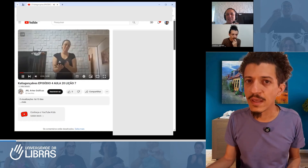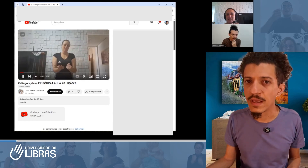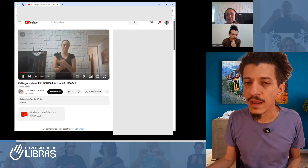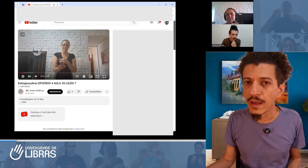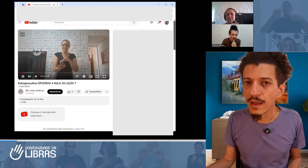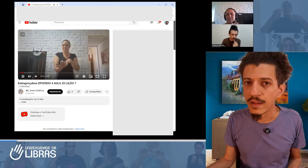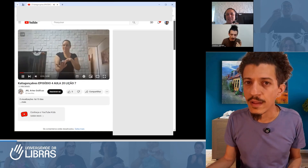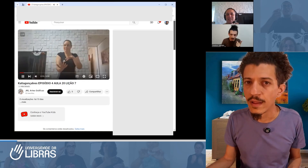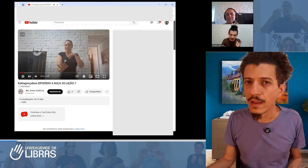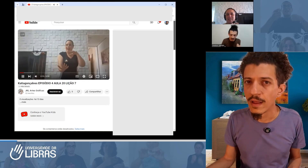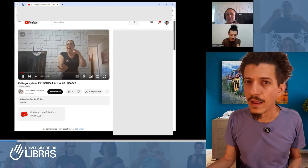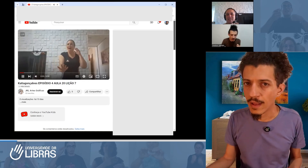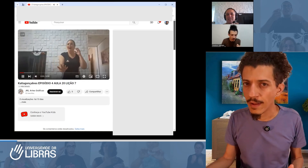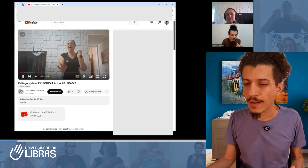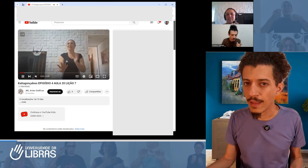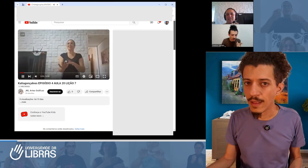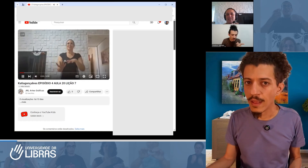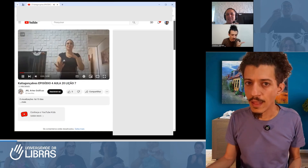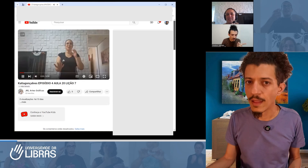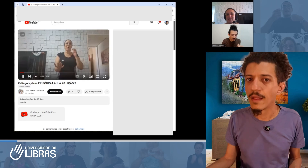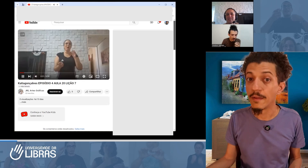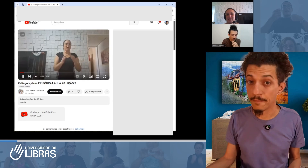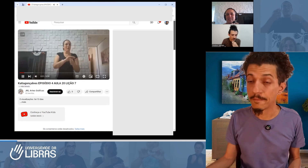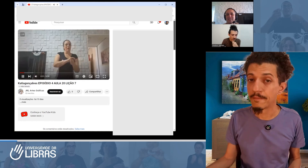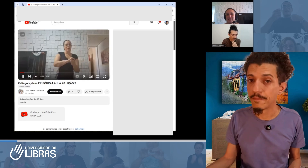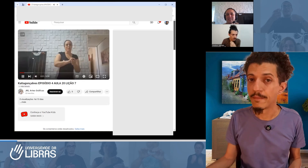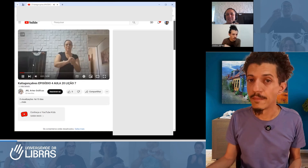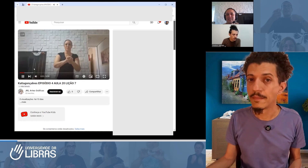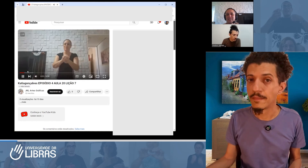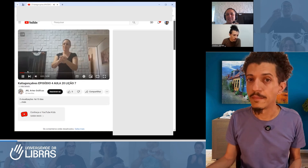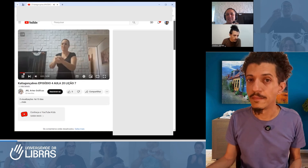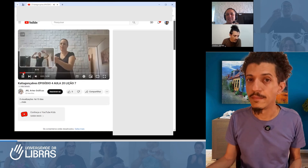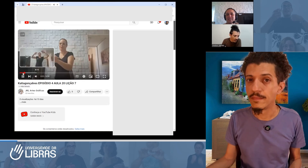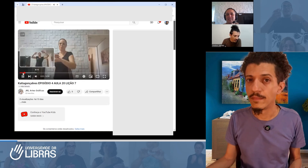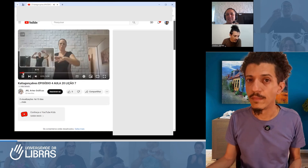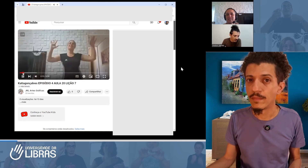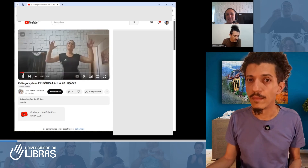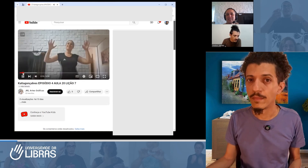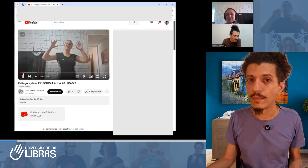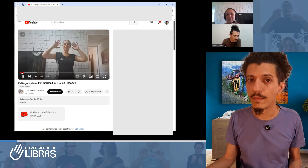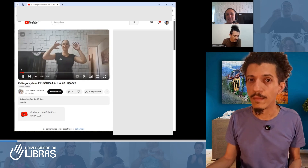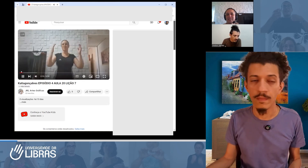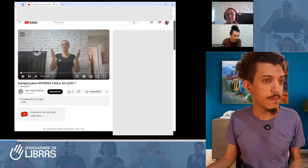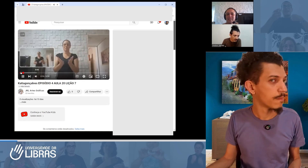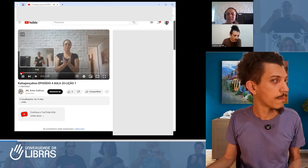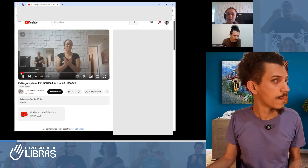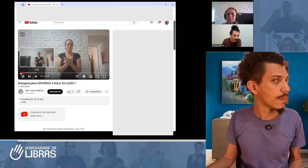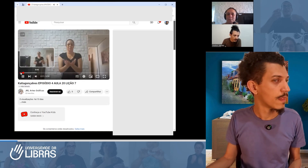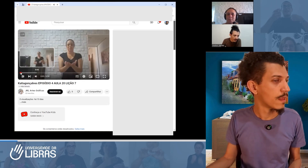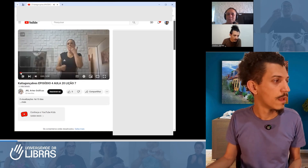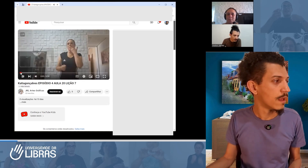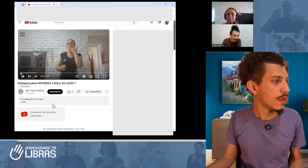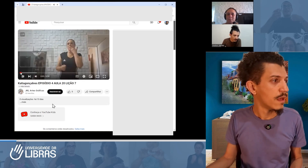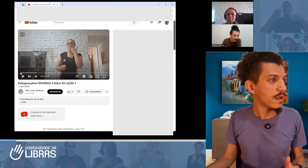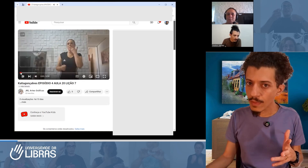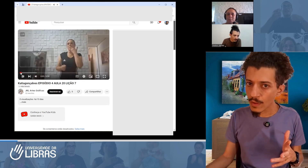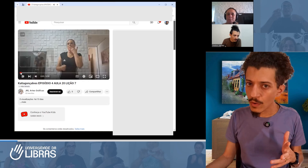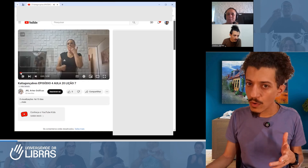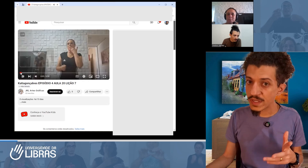Aí tem um aspecto nesse episódio aqui que também aconteceu com os outros, é que você tem movimento. Ou seja,